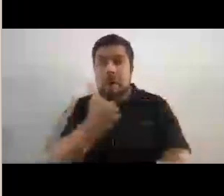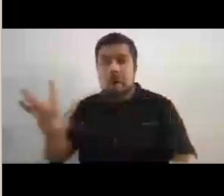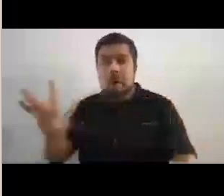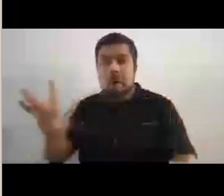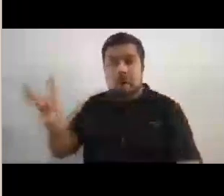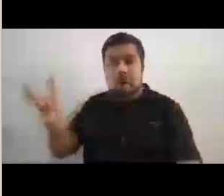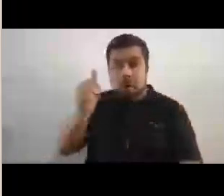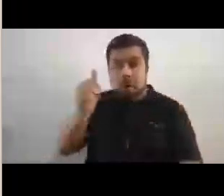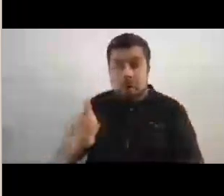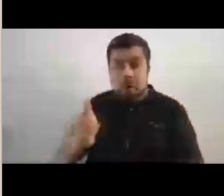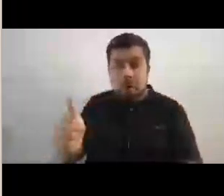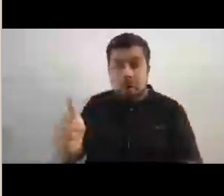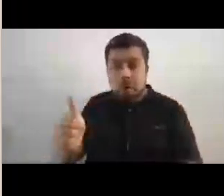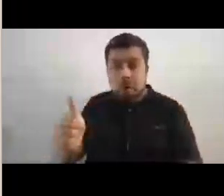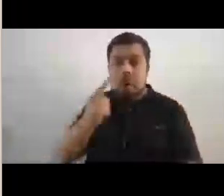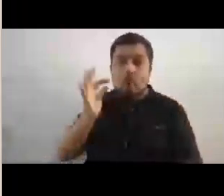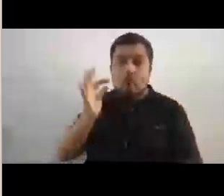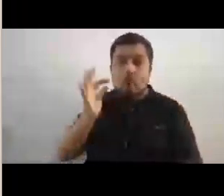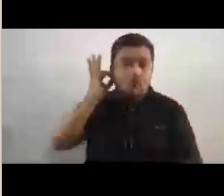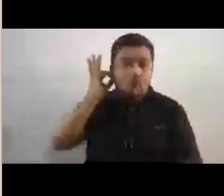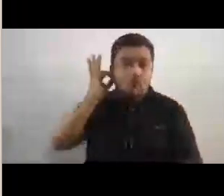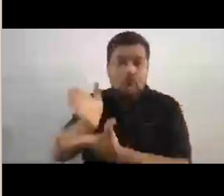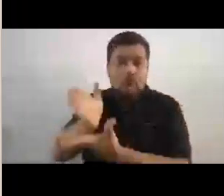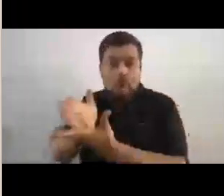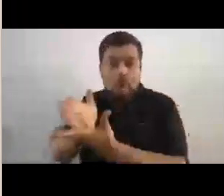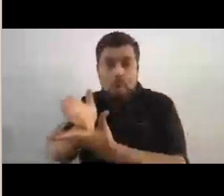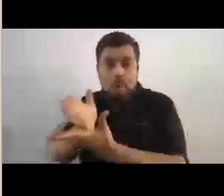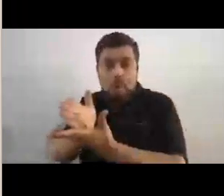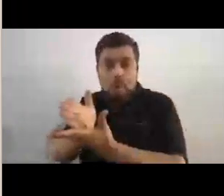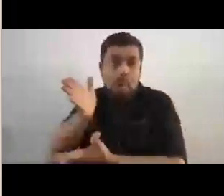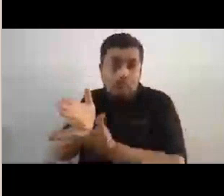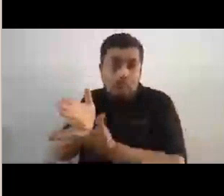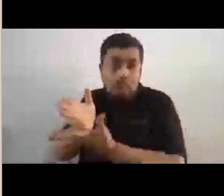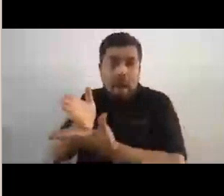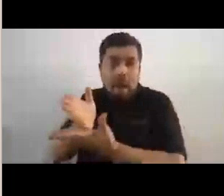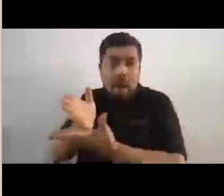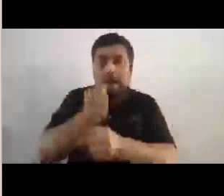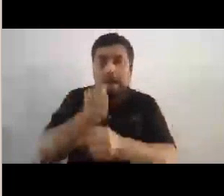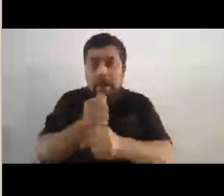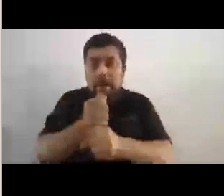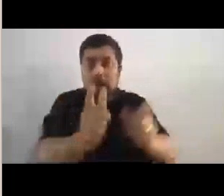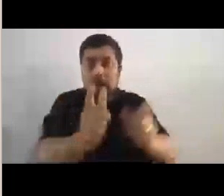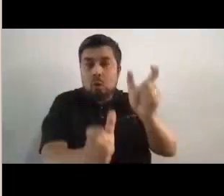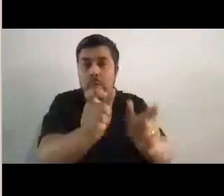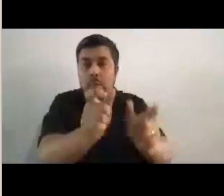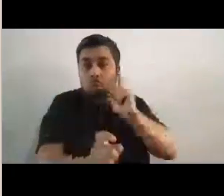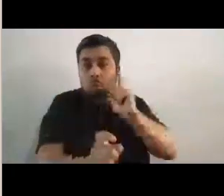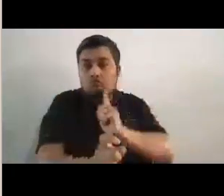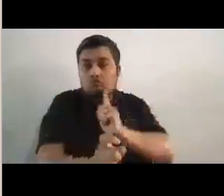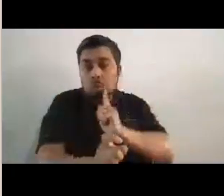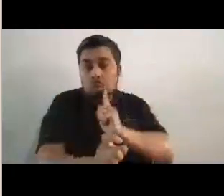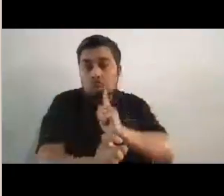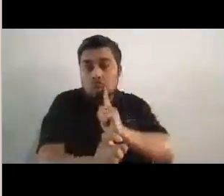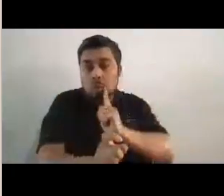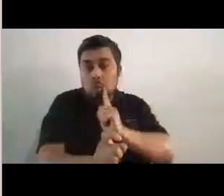los estudiantes sordos solamente por ser personas sordas que podían transmitir la lengua.